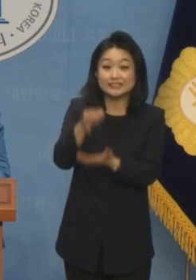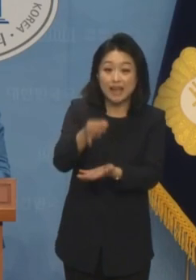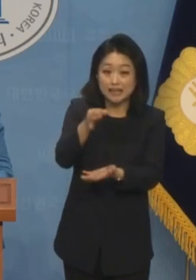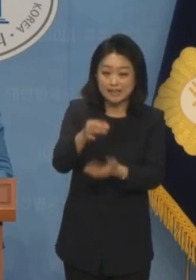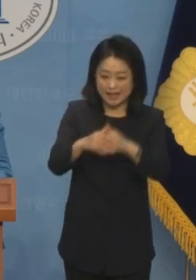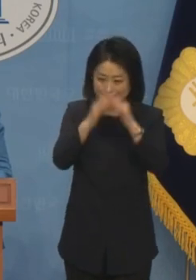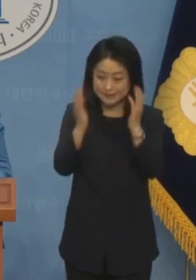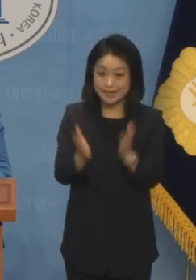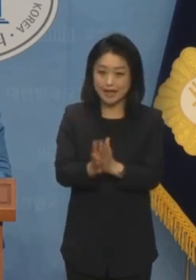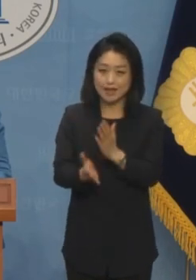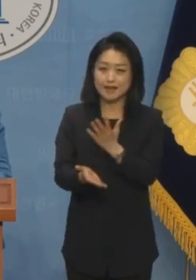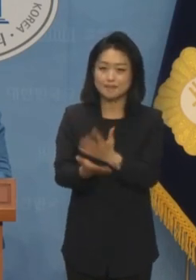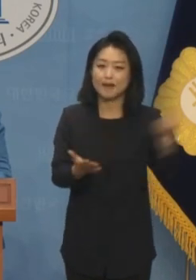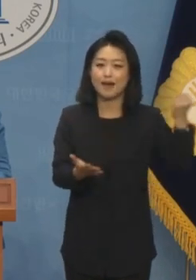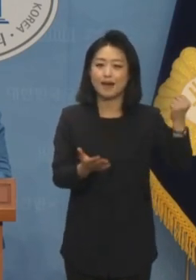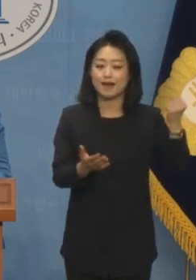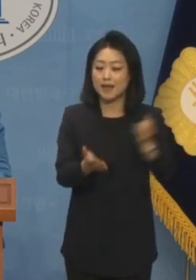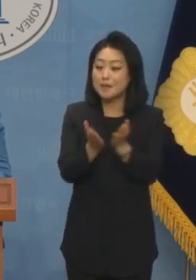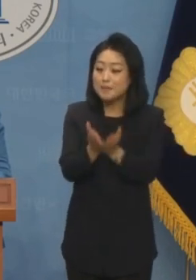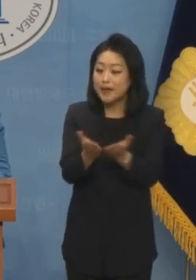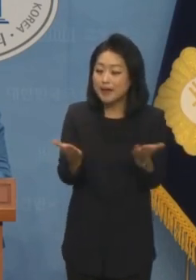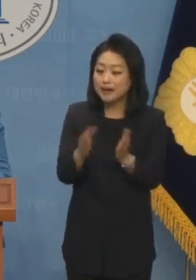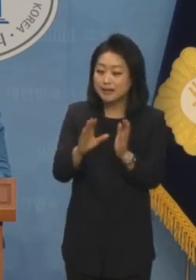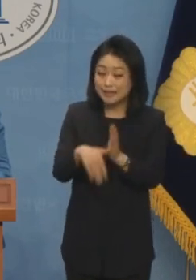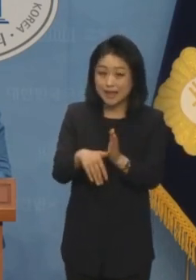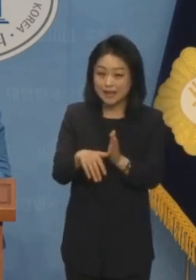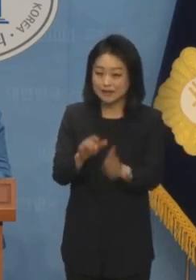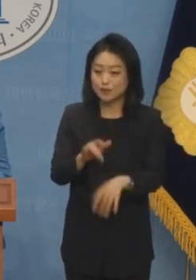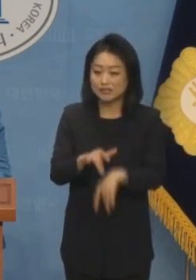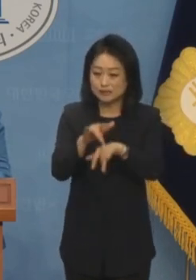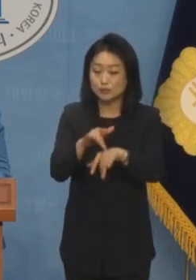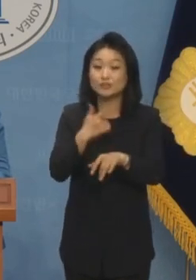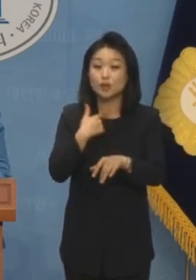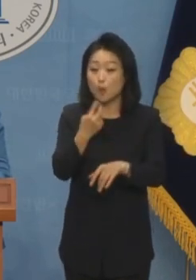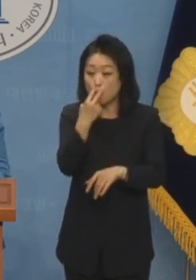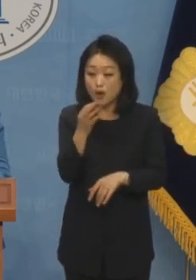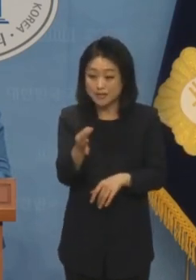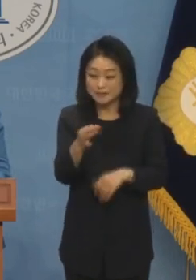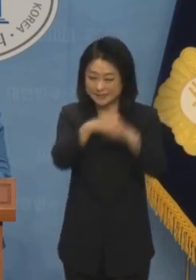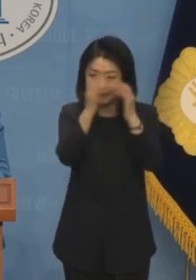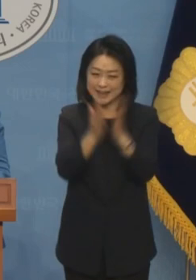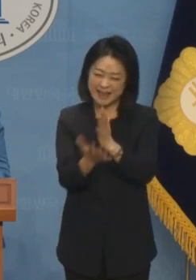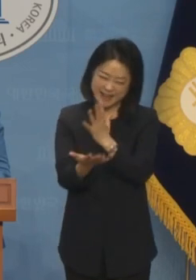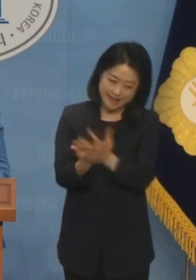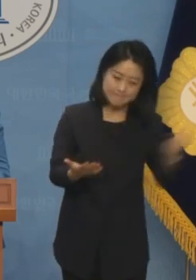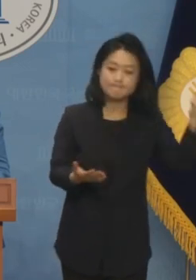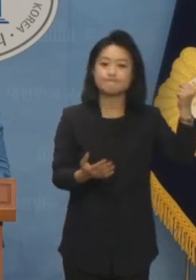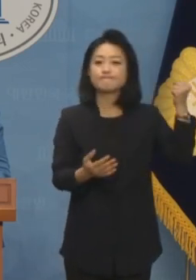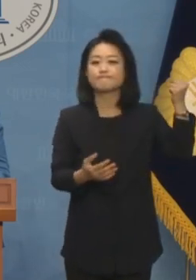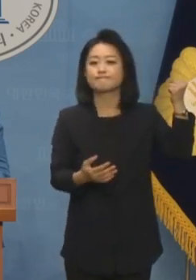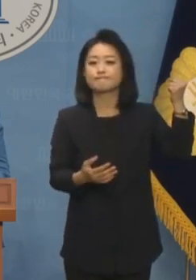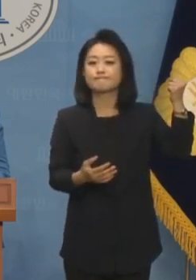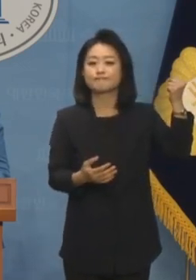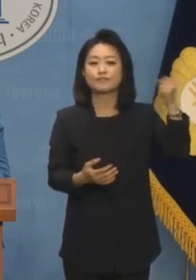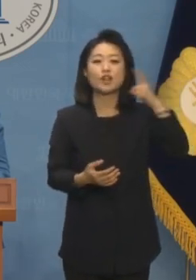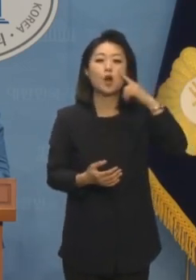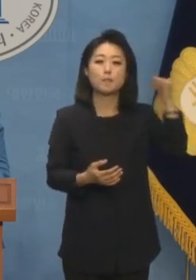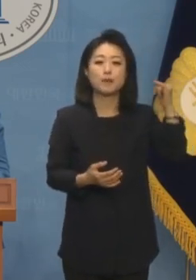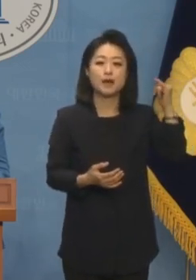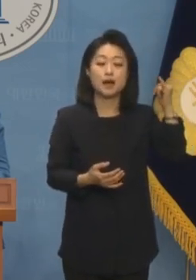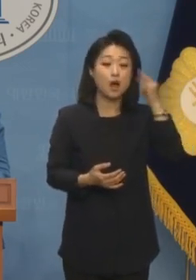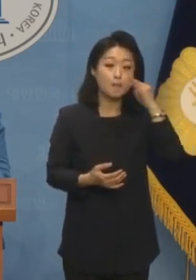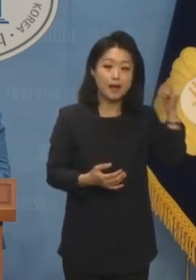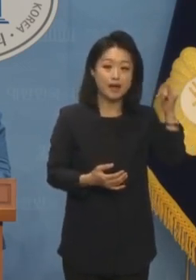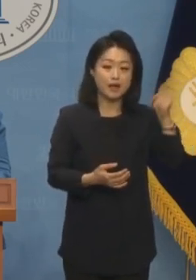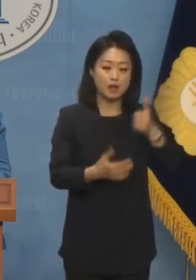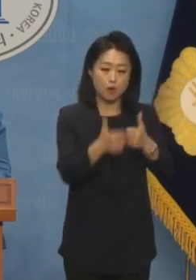모든 재산과 선원으로서 실종되었을 때 남기고 간 보험금까지 싹 다 그 엄마가 54년